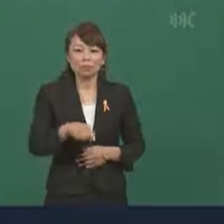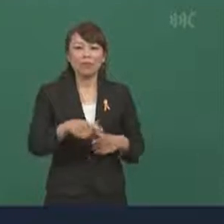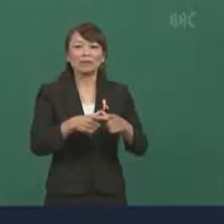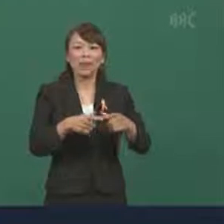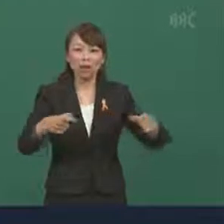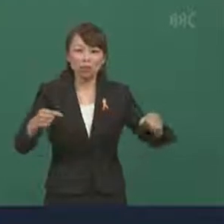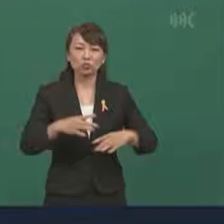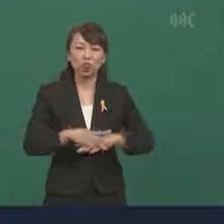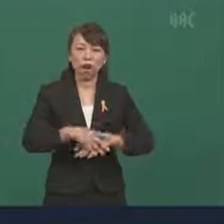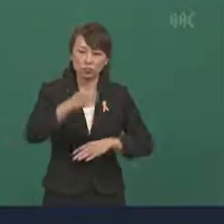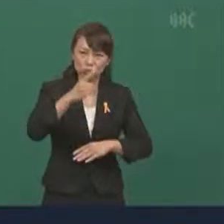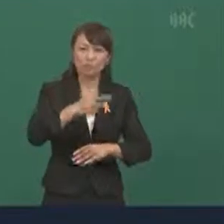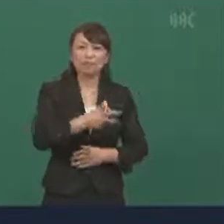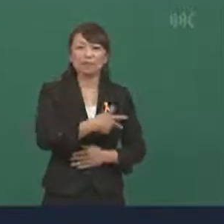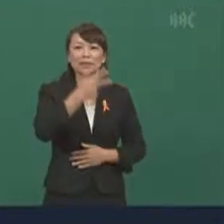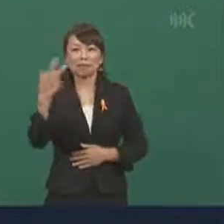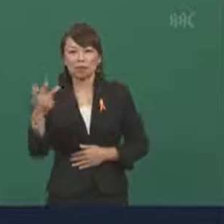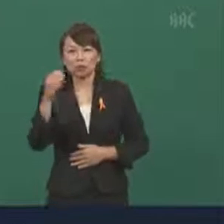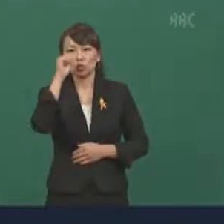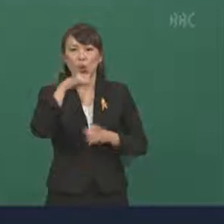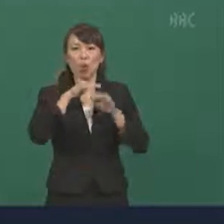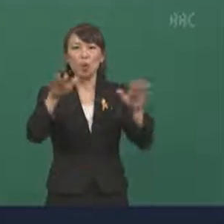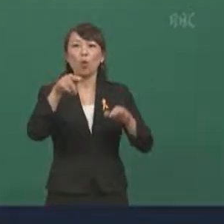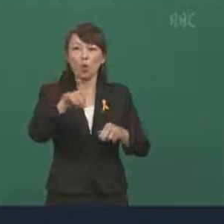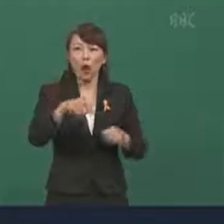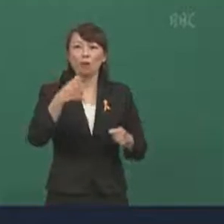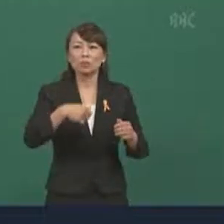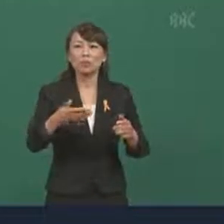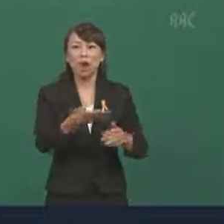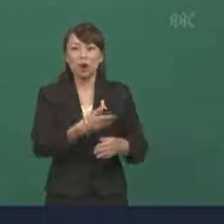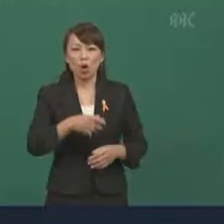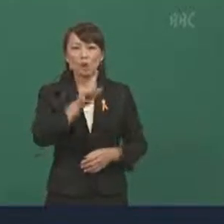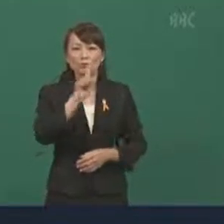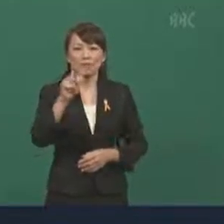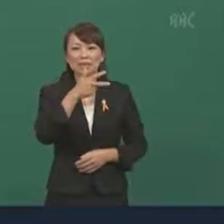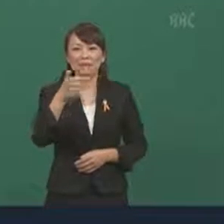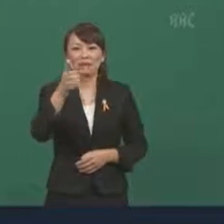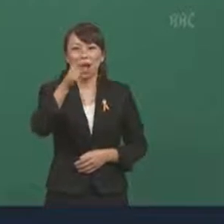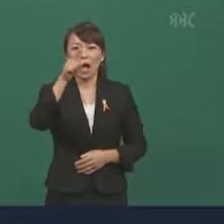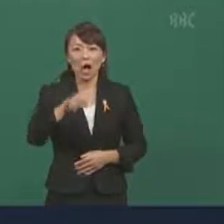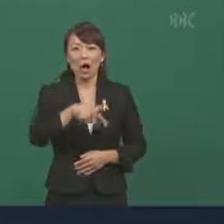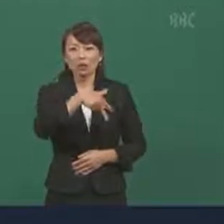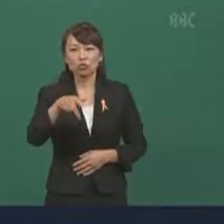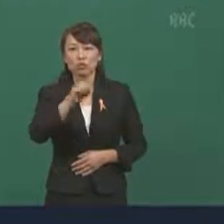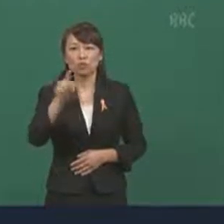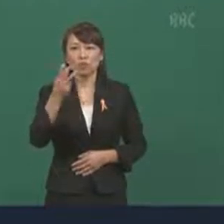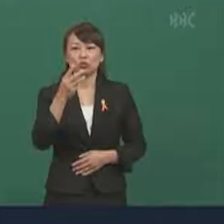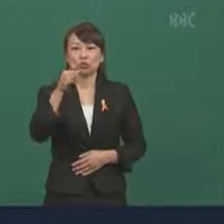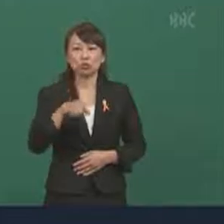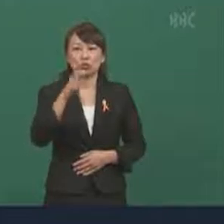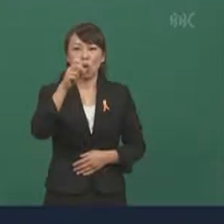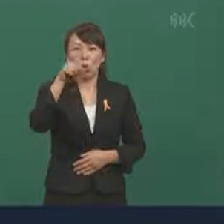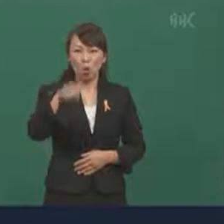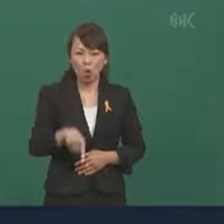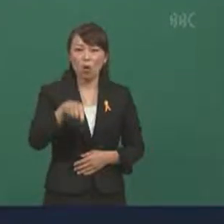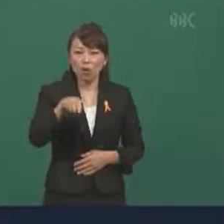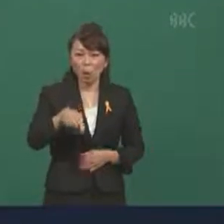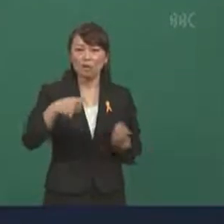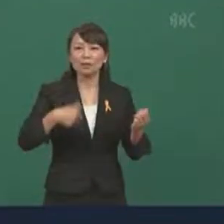ました。この全国初となる虹予報は、琵琶湖ビジターズビューロー